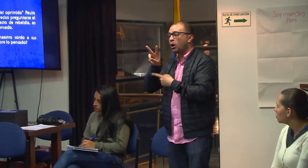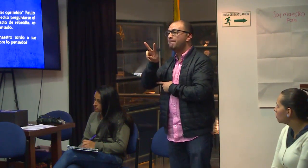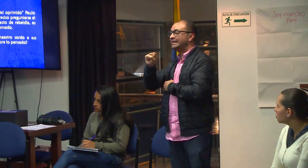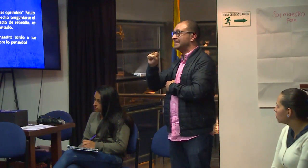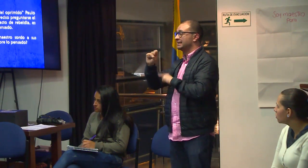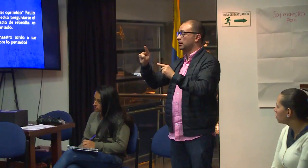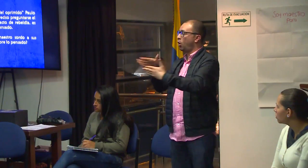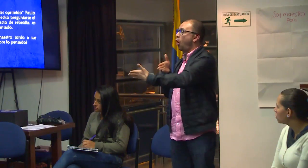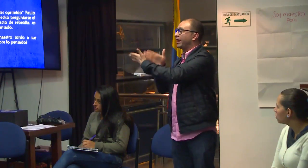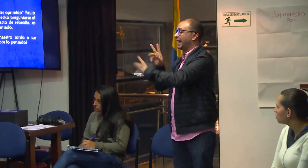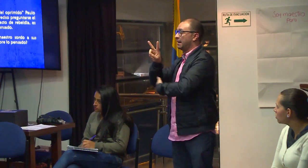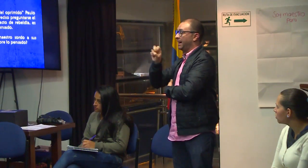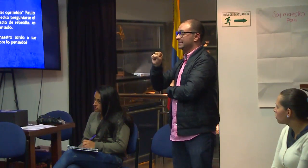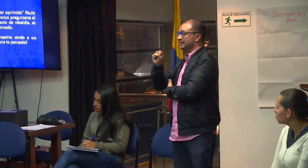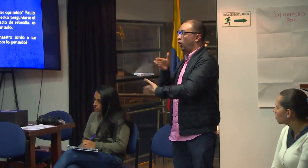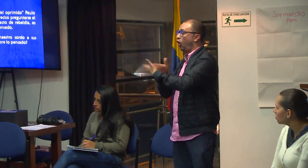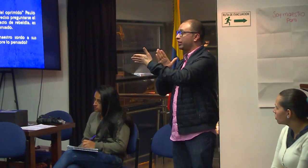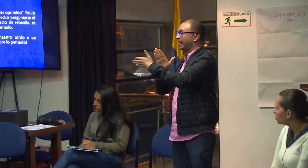objetivo, sino…